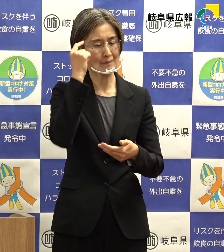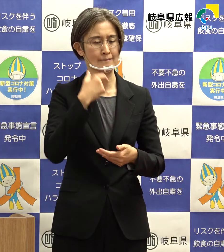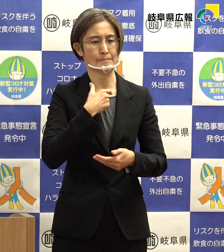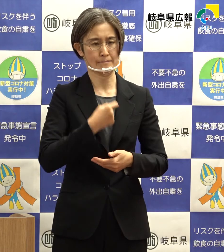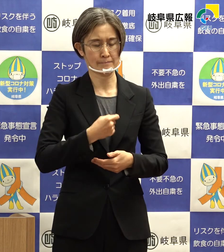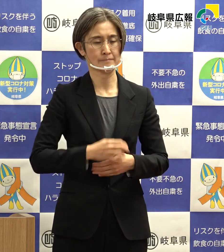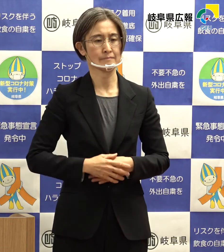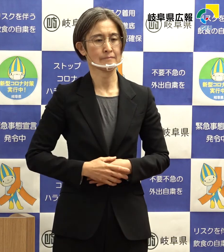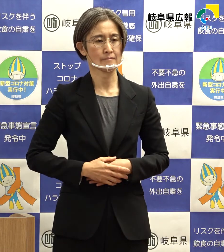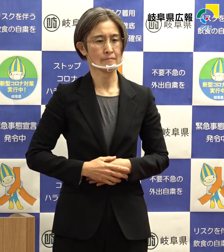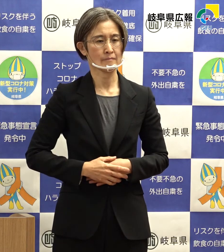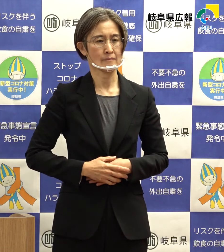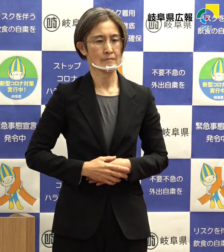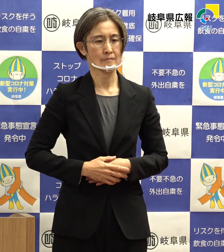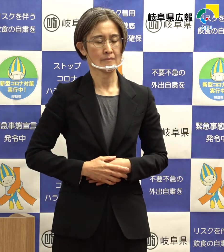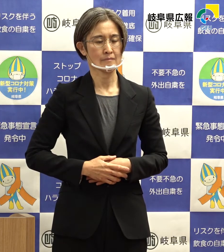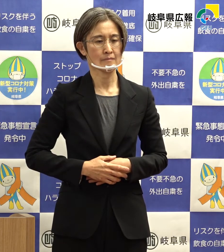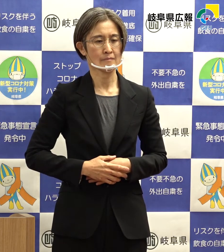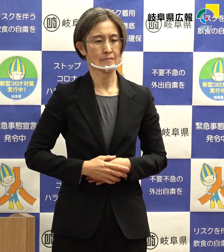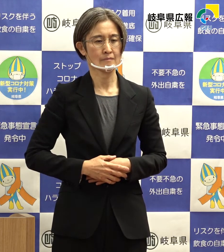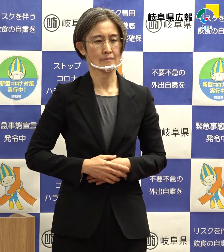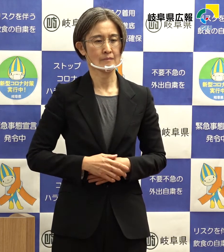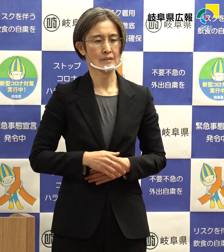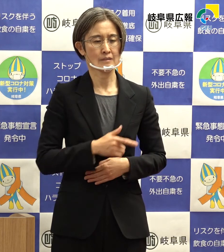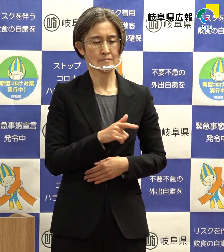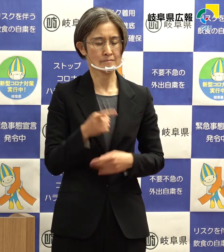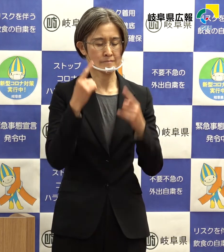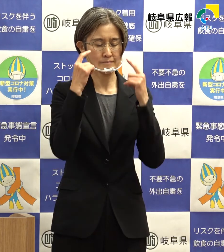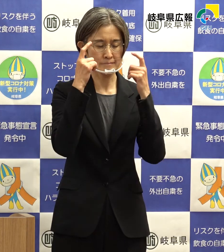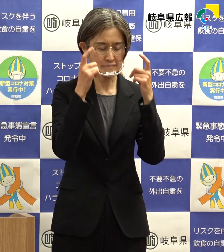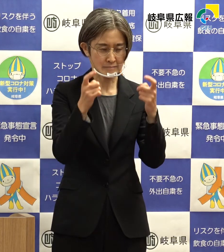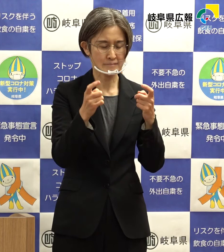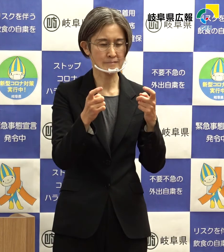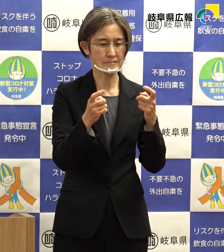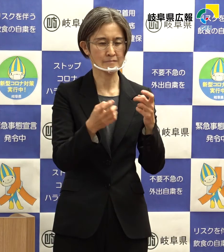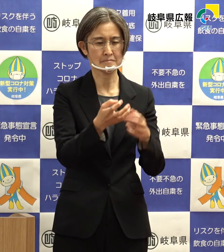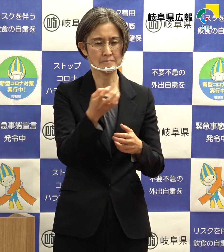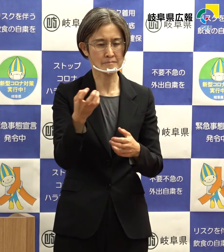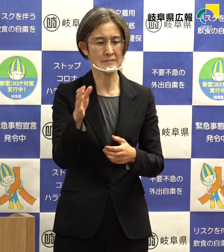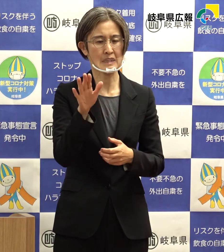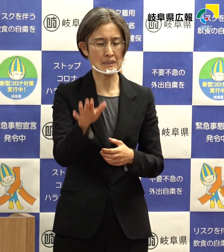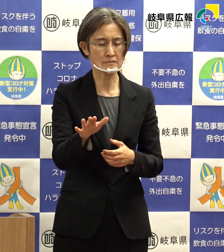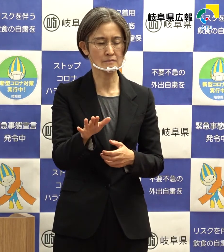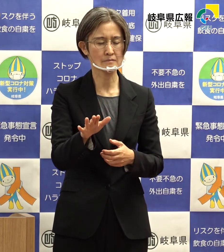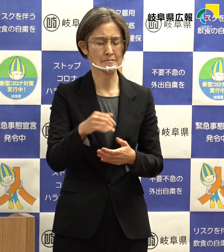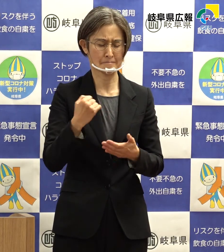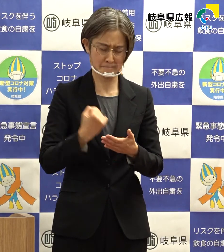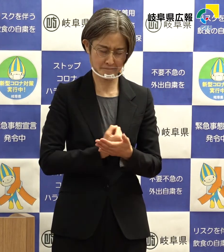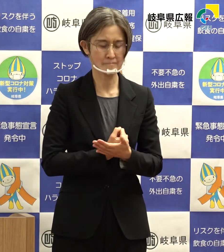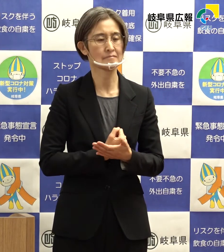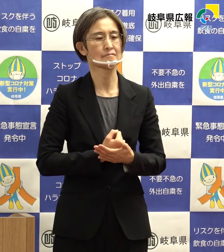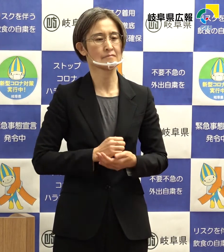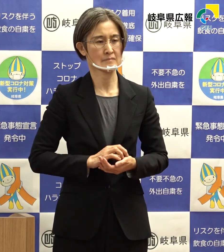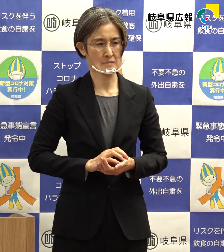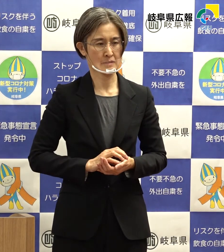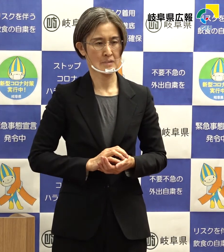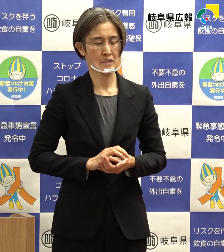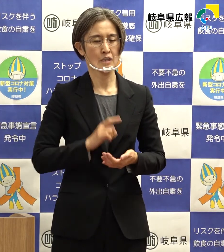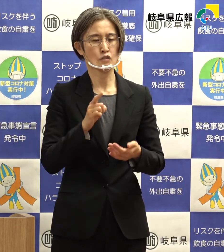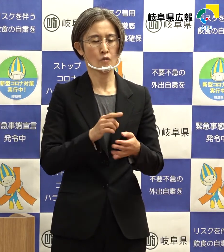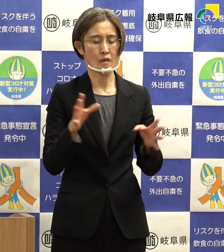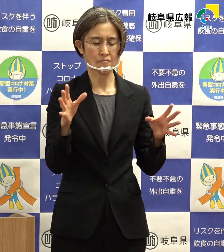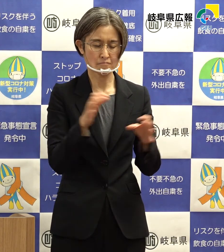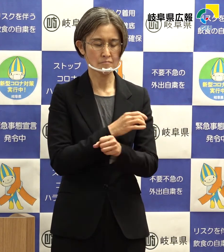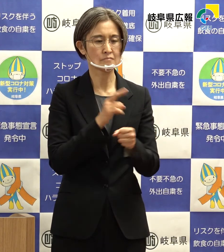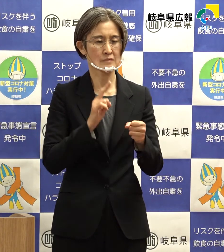う、まあ、疑念がね、あるとすれば大変遺憾でありますし、またそういう疑念を払拭するだけのしっかり